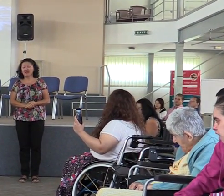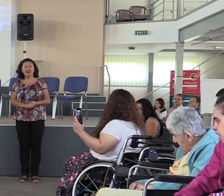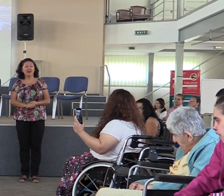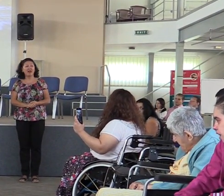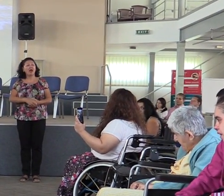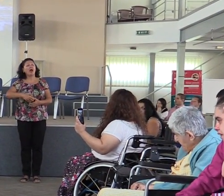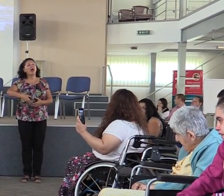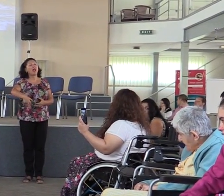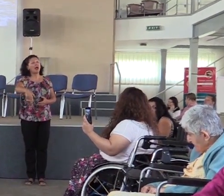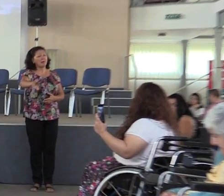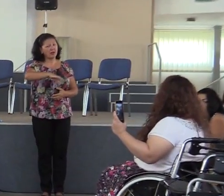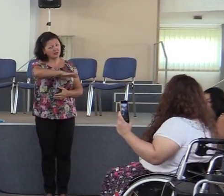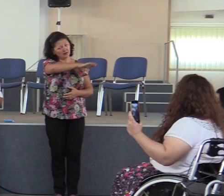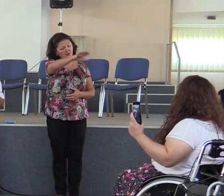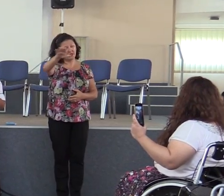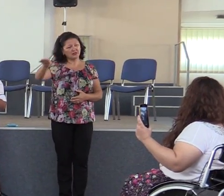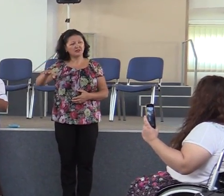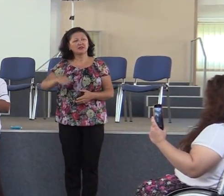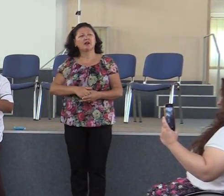Am mers în lumea aceasta.